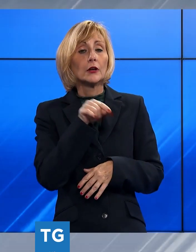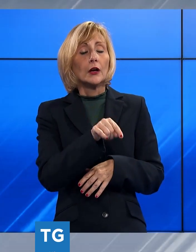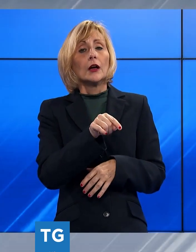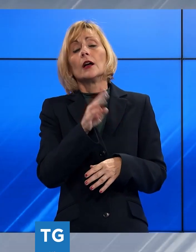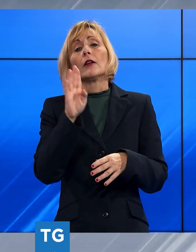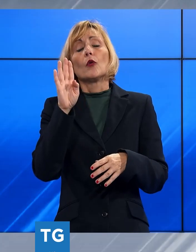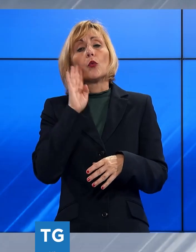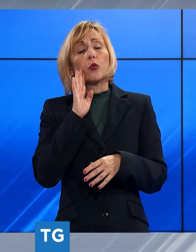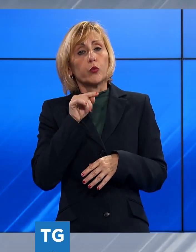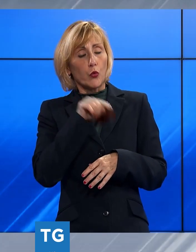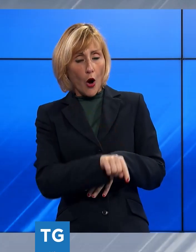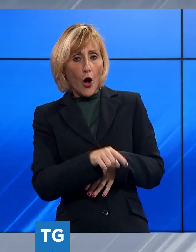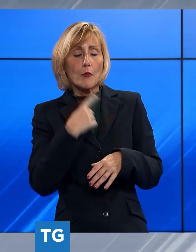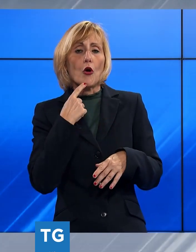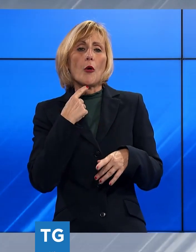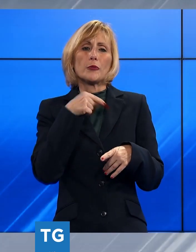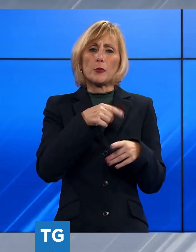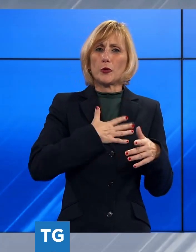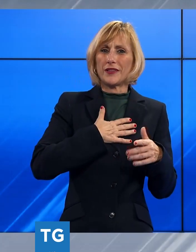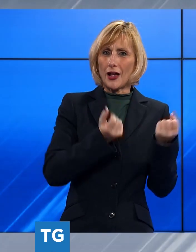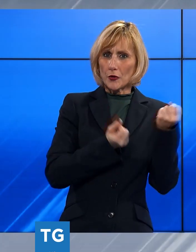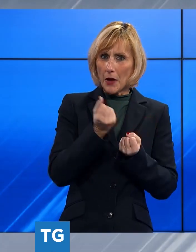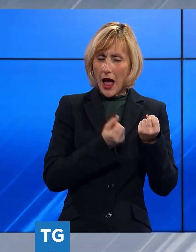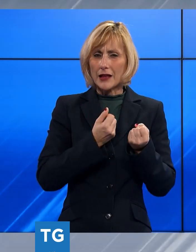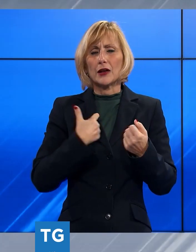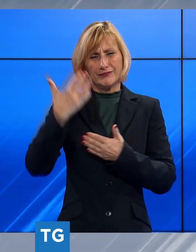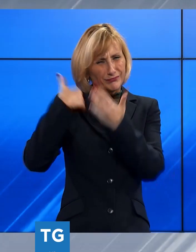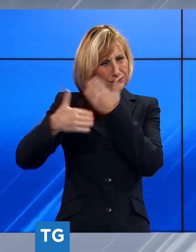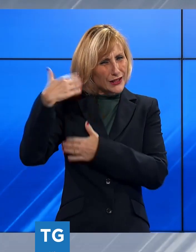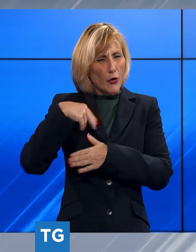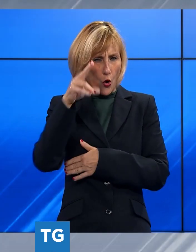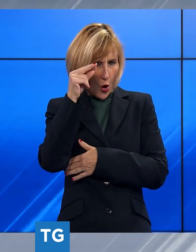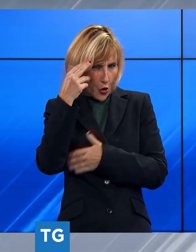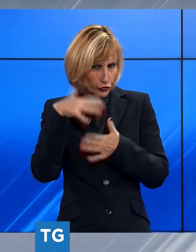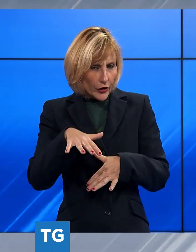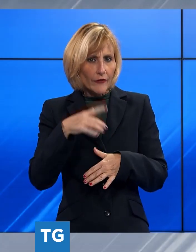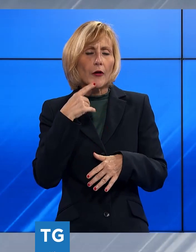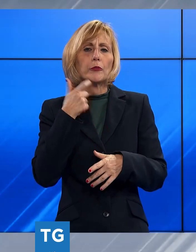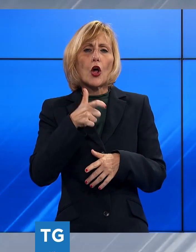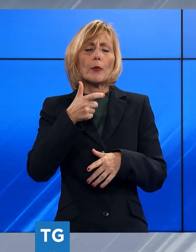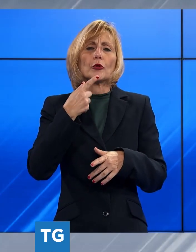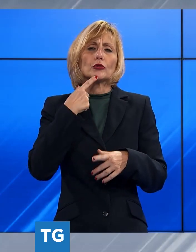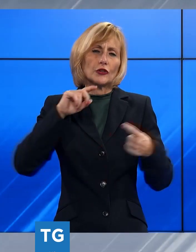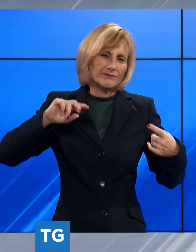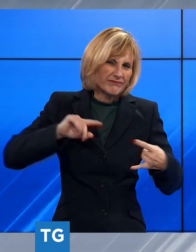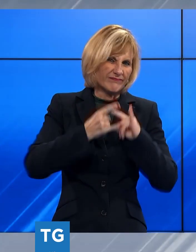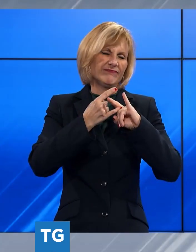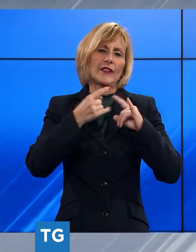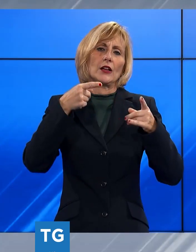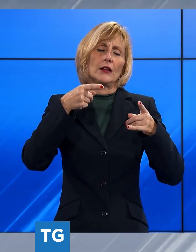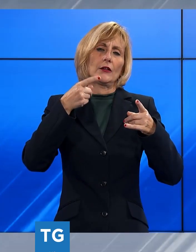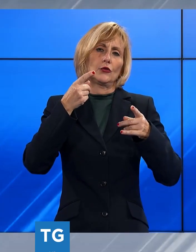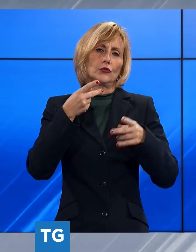il presunto incendiario In passato si conoscevano tanto che il movente sembra maturato a seguito di precedenti dissidi tra i